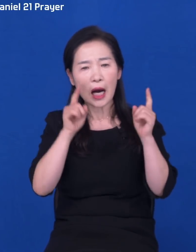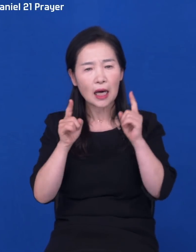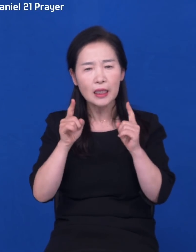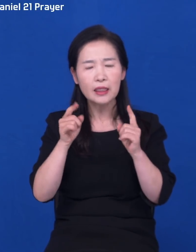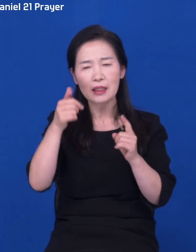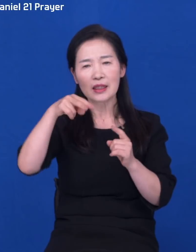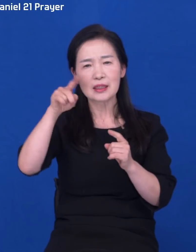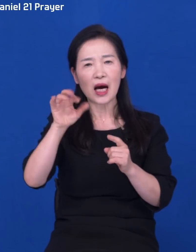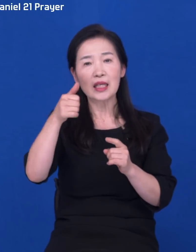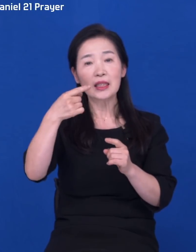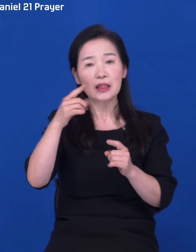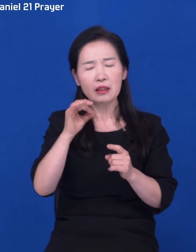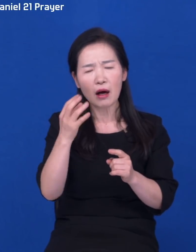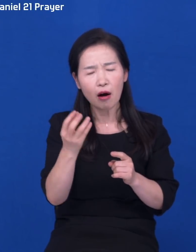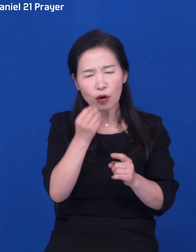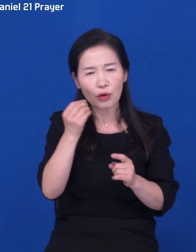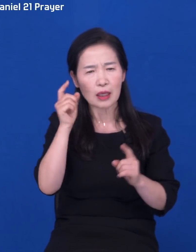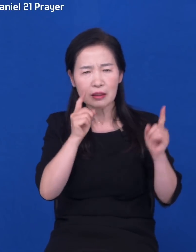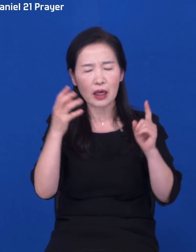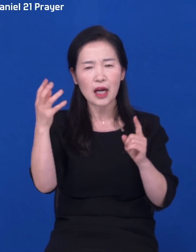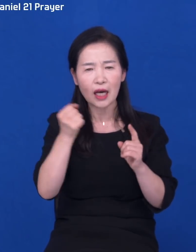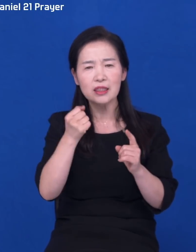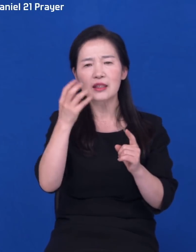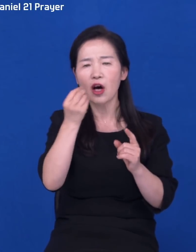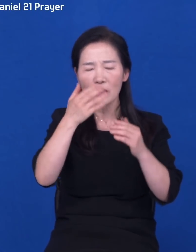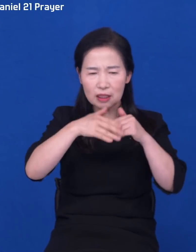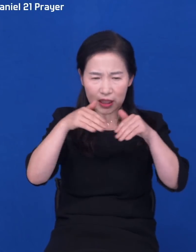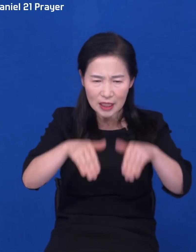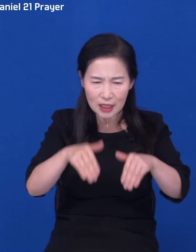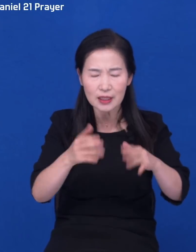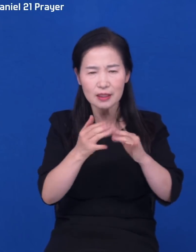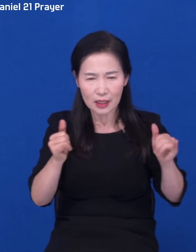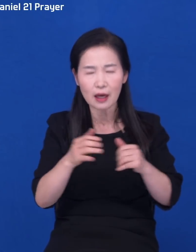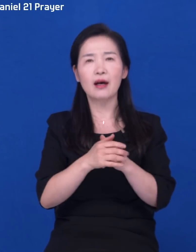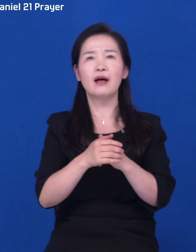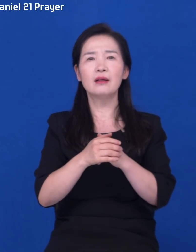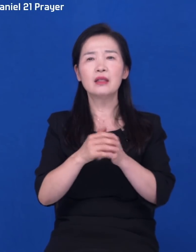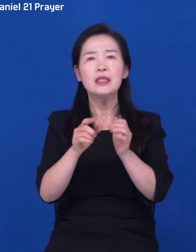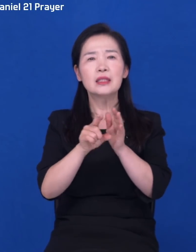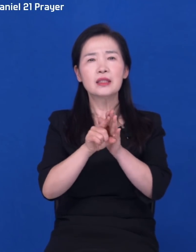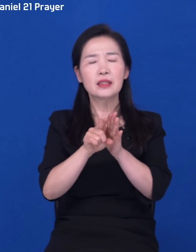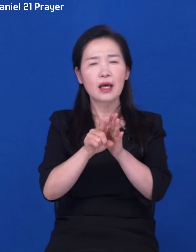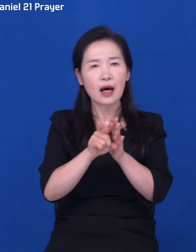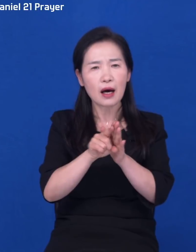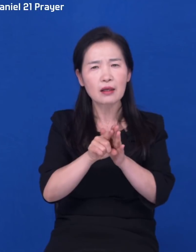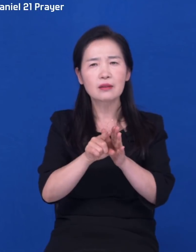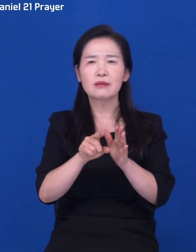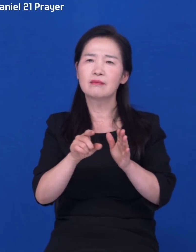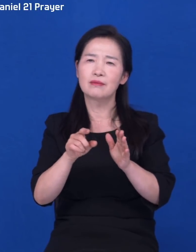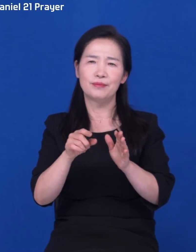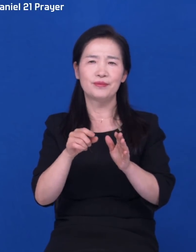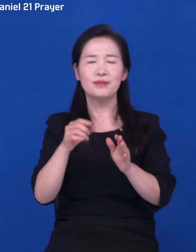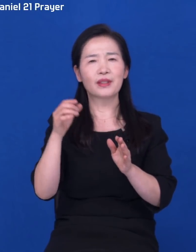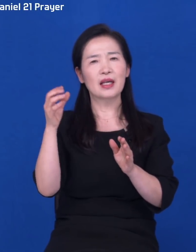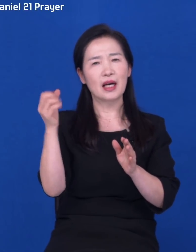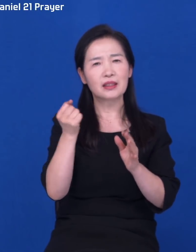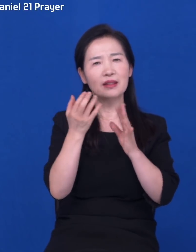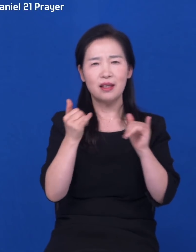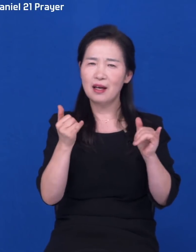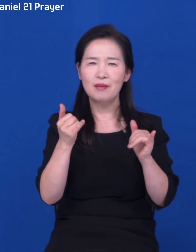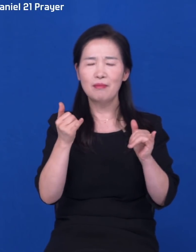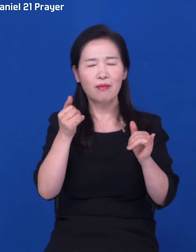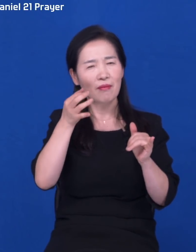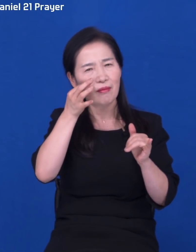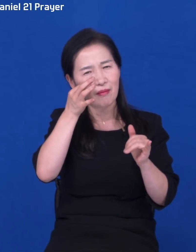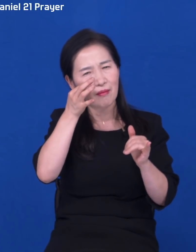상흔을 가진 성직자, 또 상흔을 가진 신앙 하는 사람이 한 보기 드물다. 나에게도